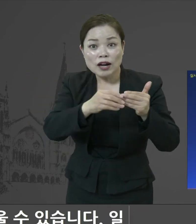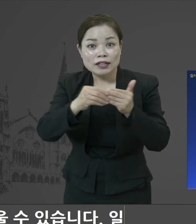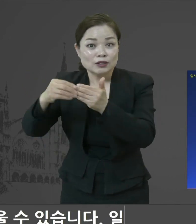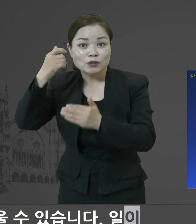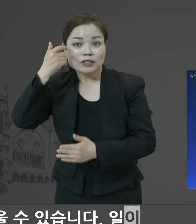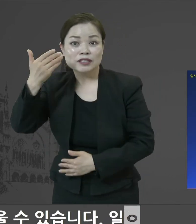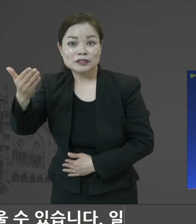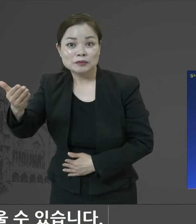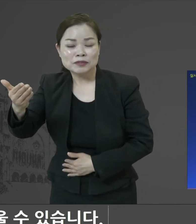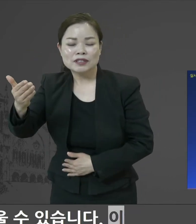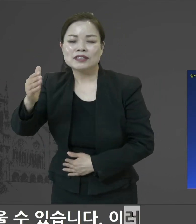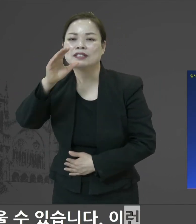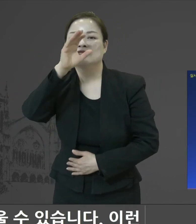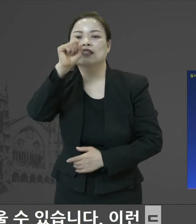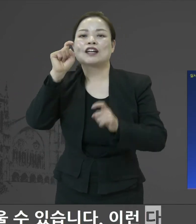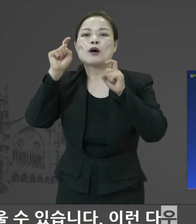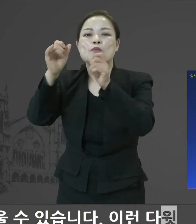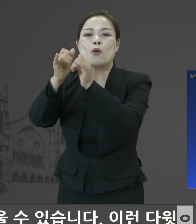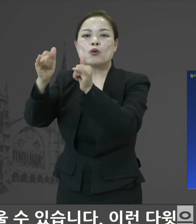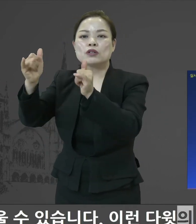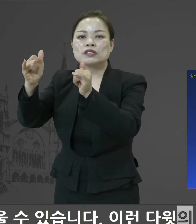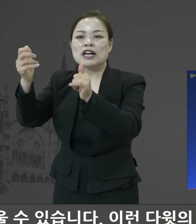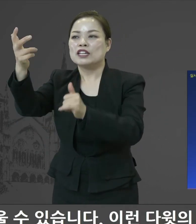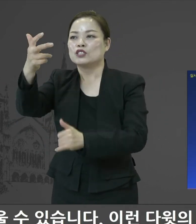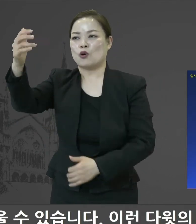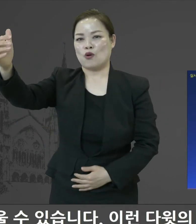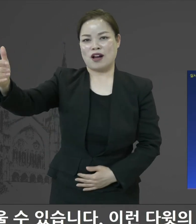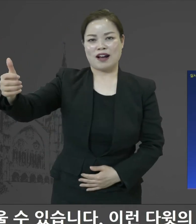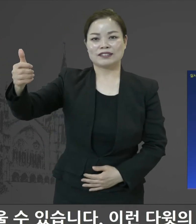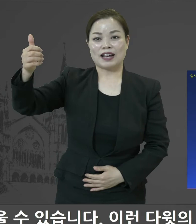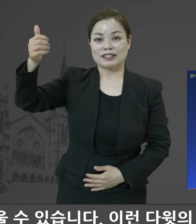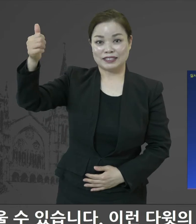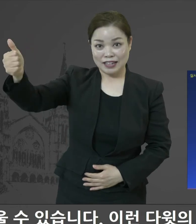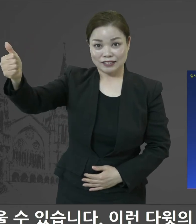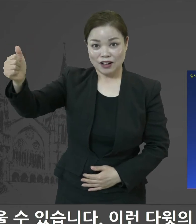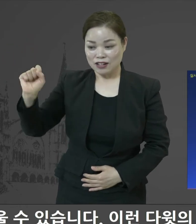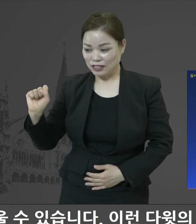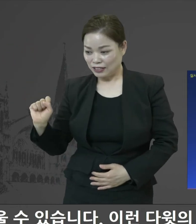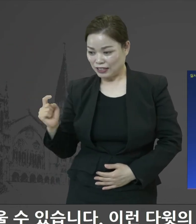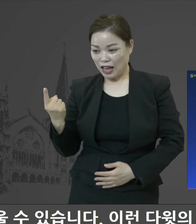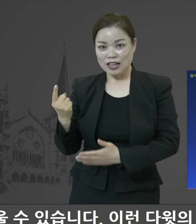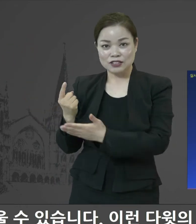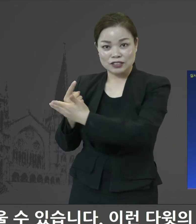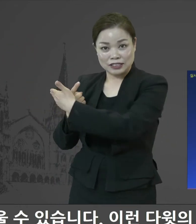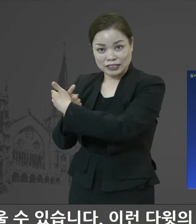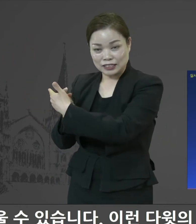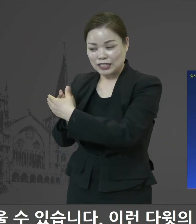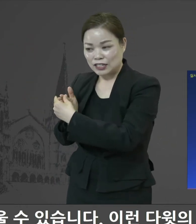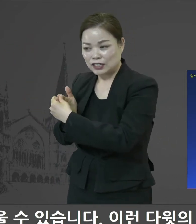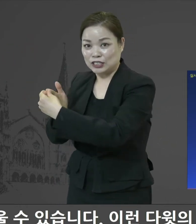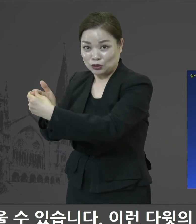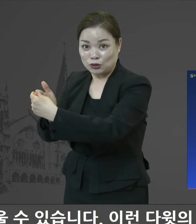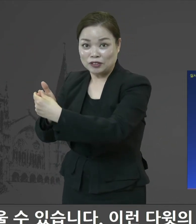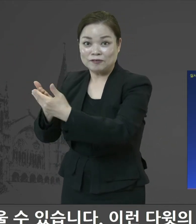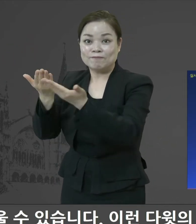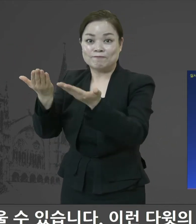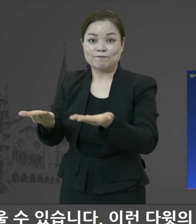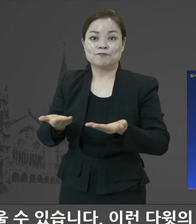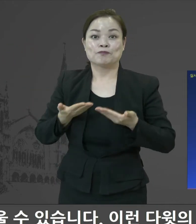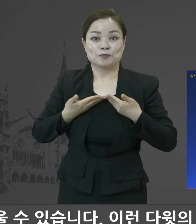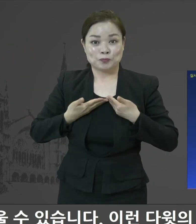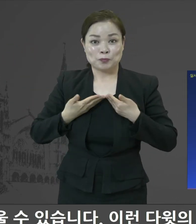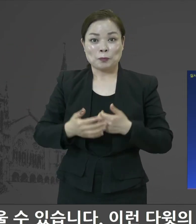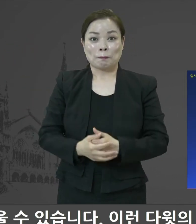인도하셨습니까? 선한 목자 여호와 하나님께서 다윗을 눕도록 만들어 주신 것입니다.